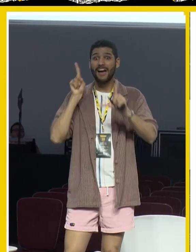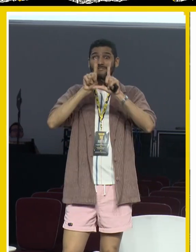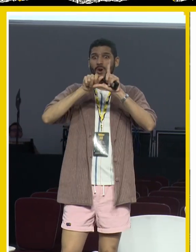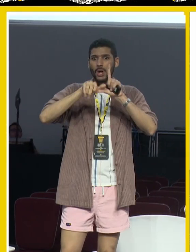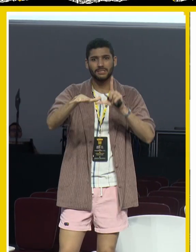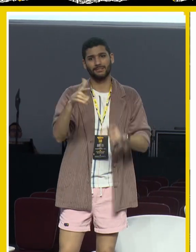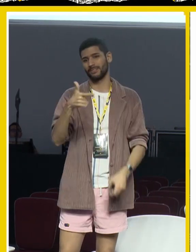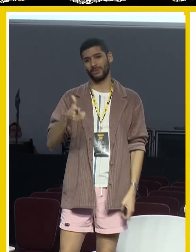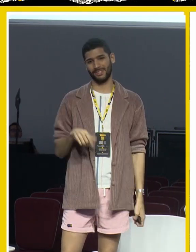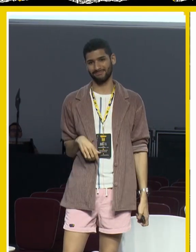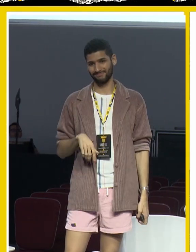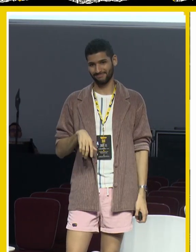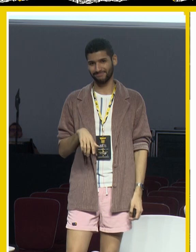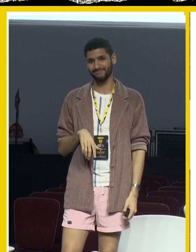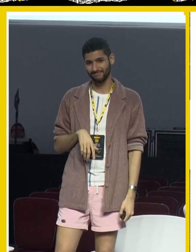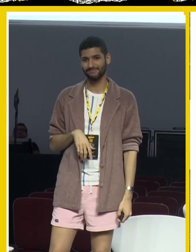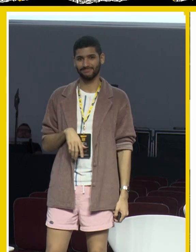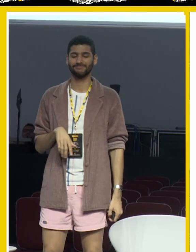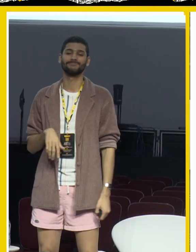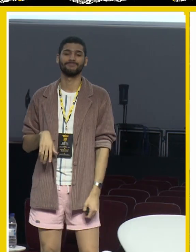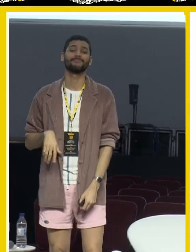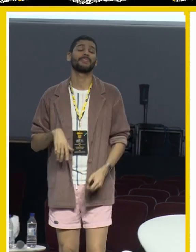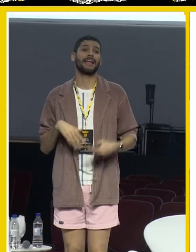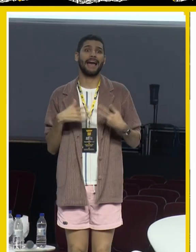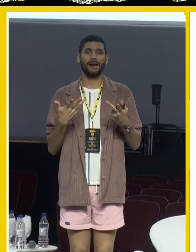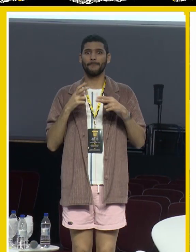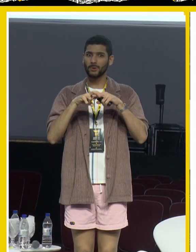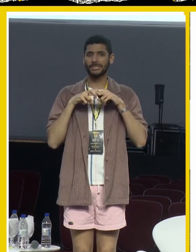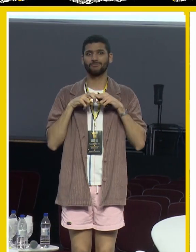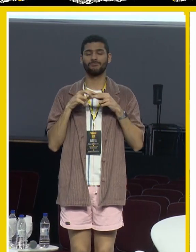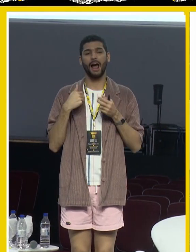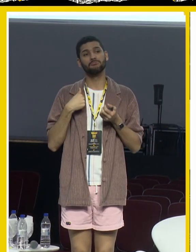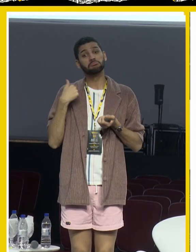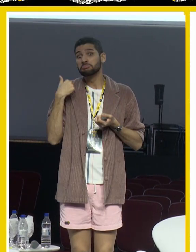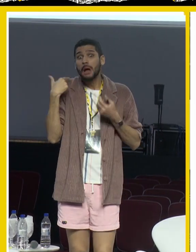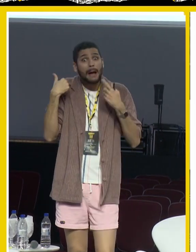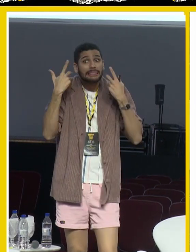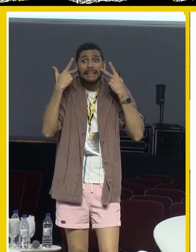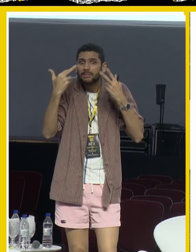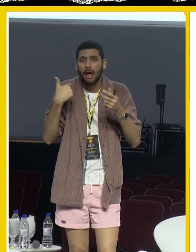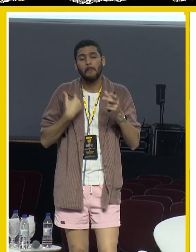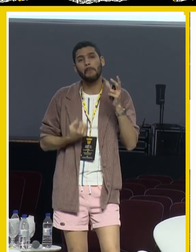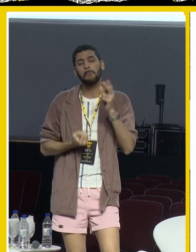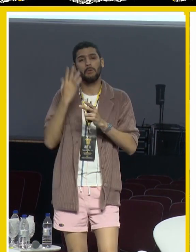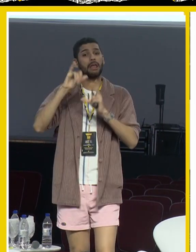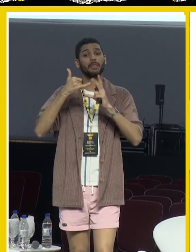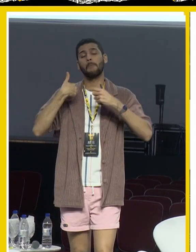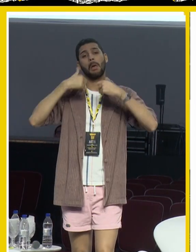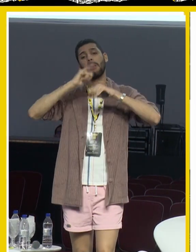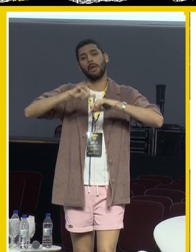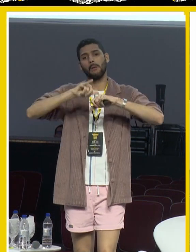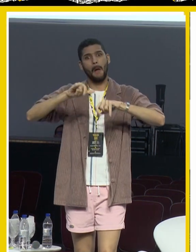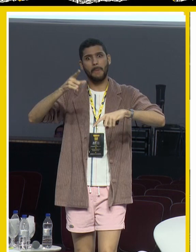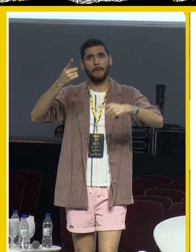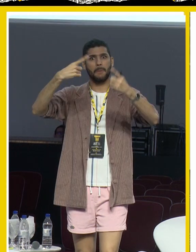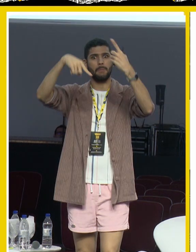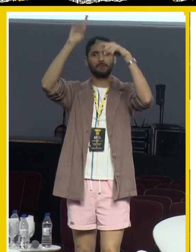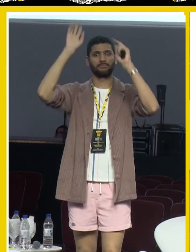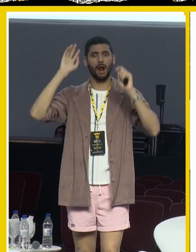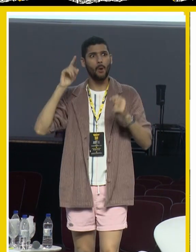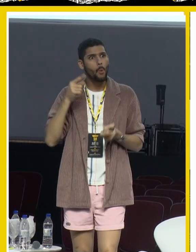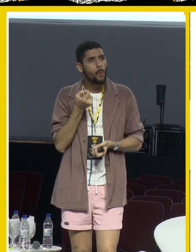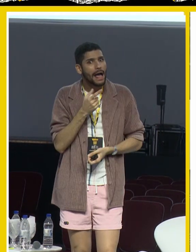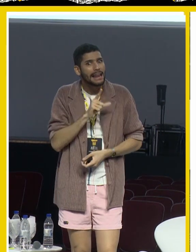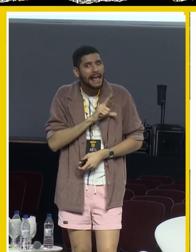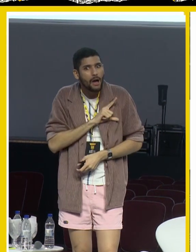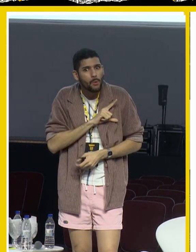pessoas que têm visibilidade influenciadores ainda não tem por isso que eu naturalmente criei meu canal e aí fui